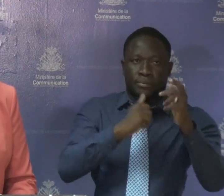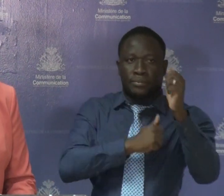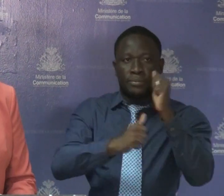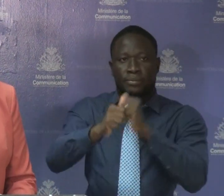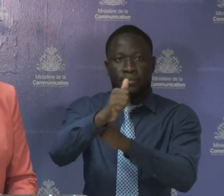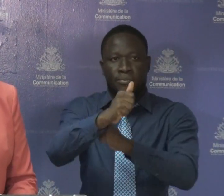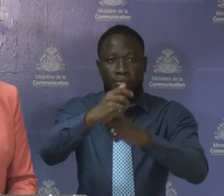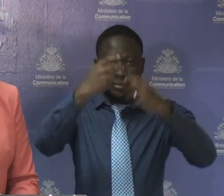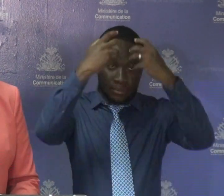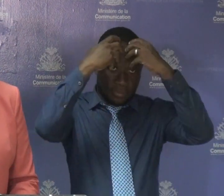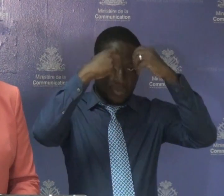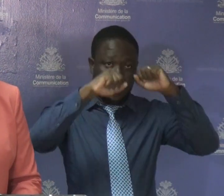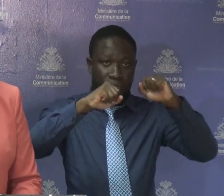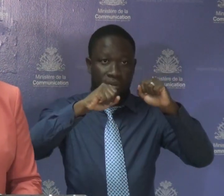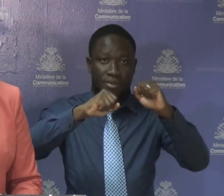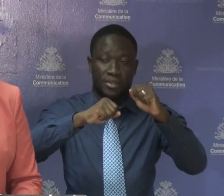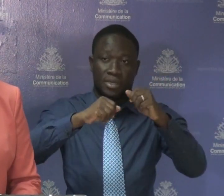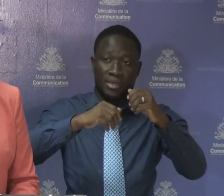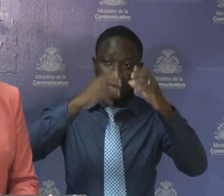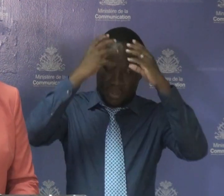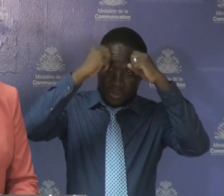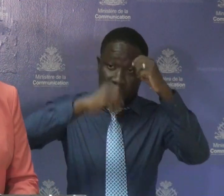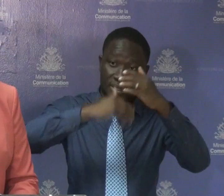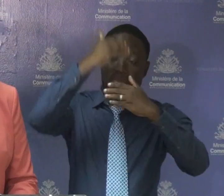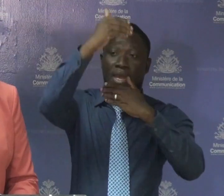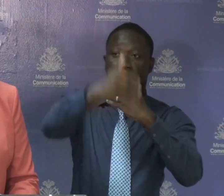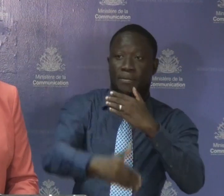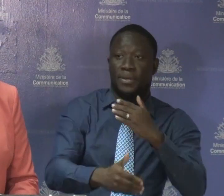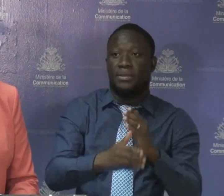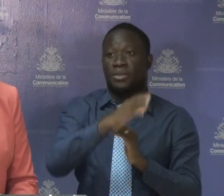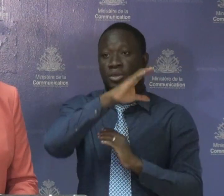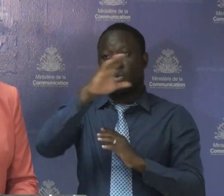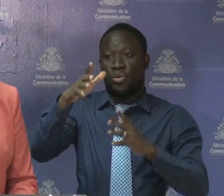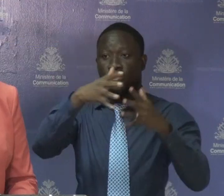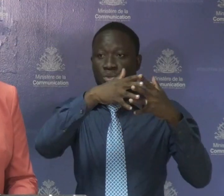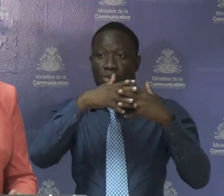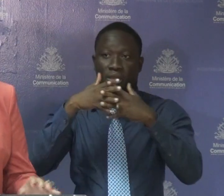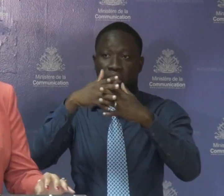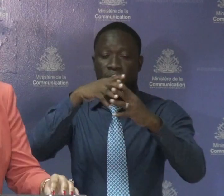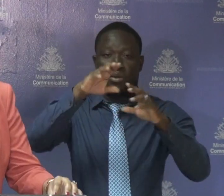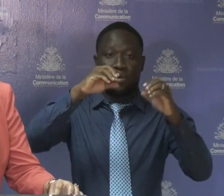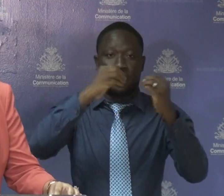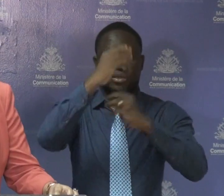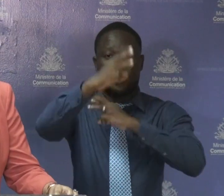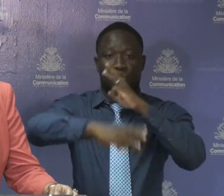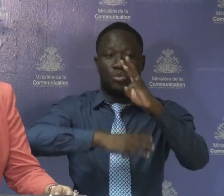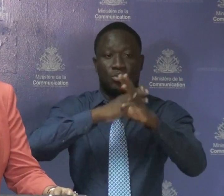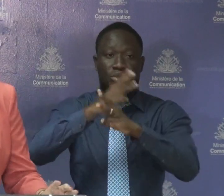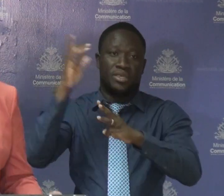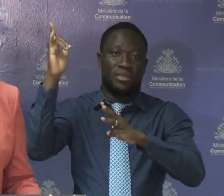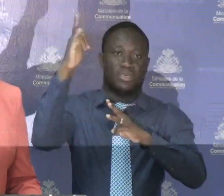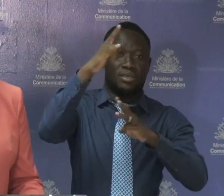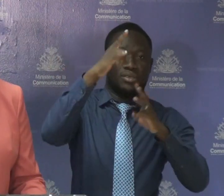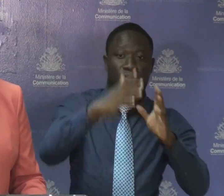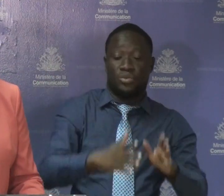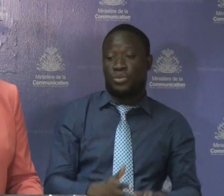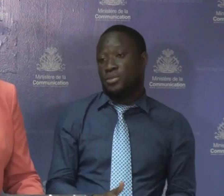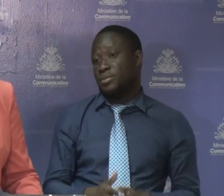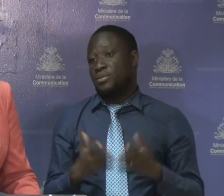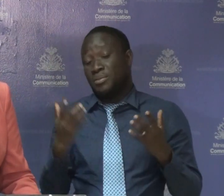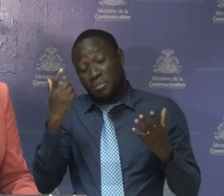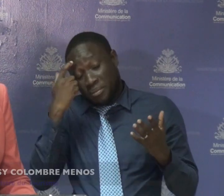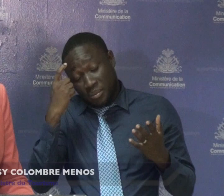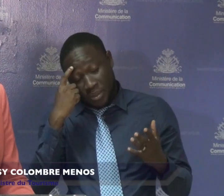de présidence à vice-présidence commission des Amériques au niveau de l'Organisation mondiale du tourisme. Et semaine prochaine, nous